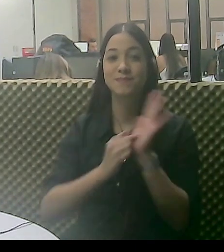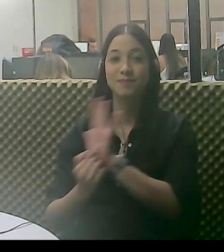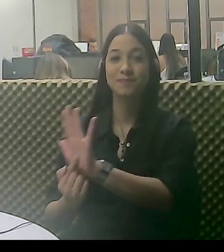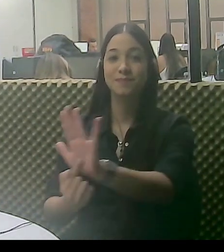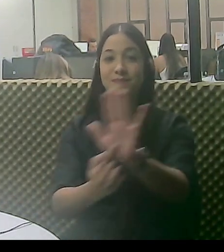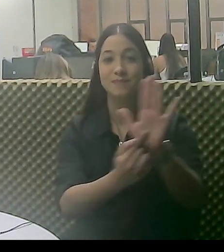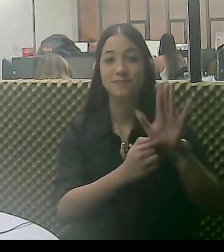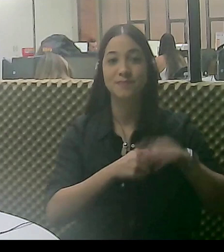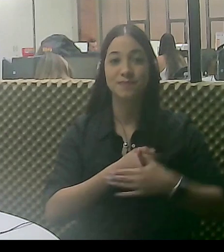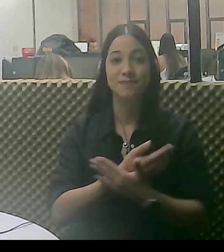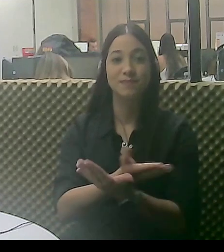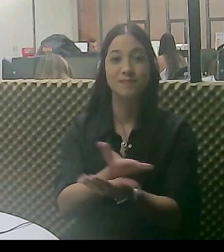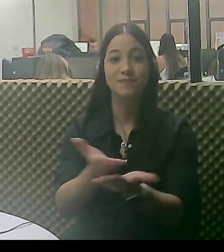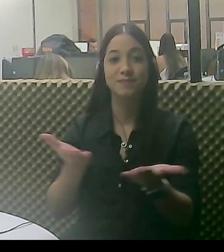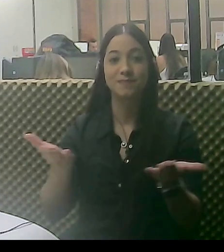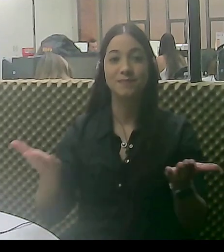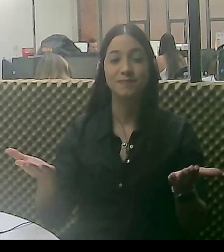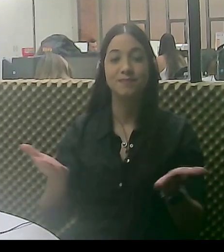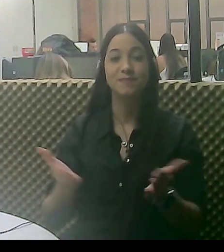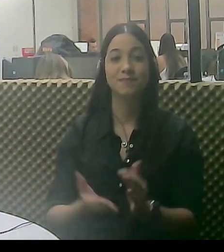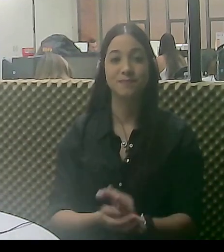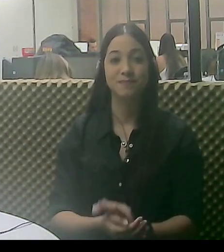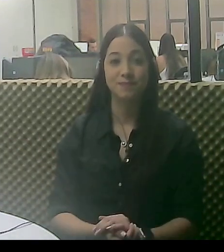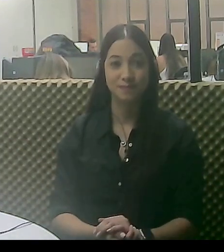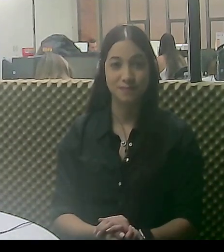Uberlândia no ar pra você.